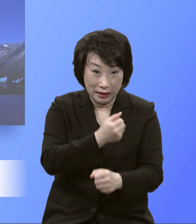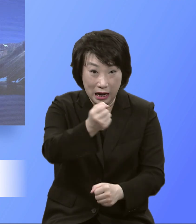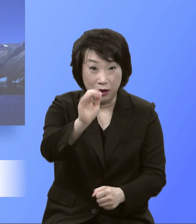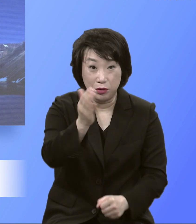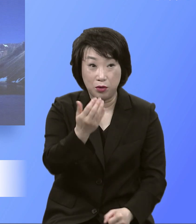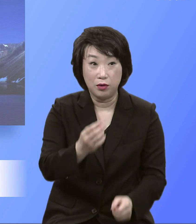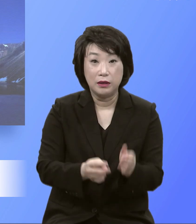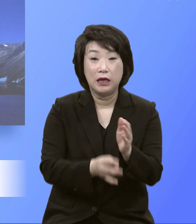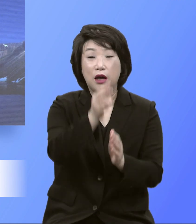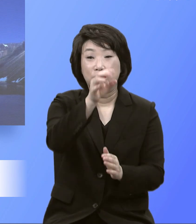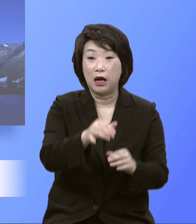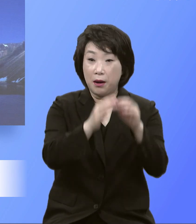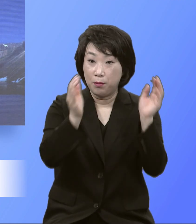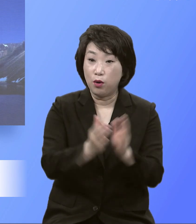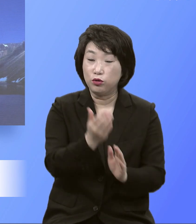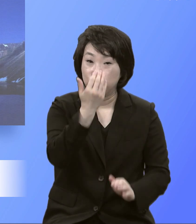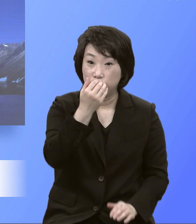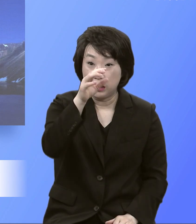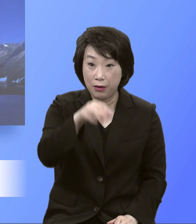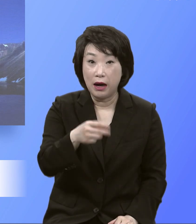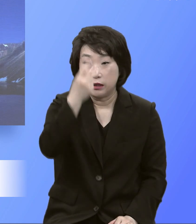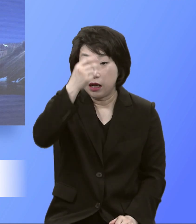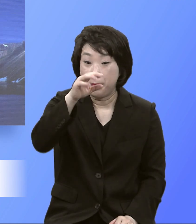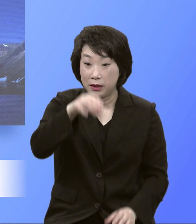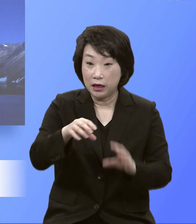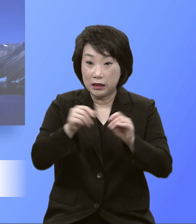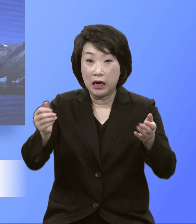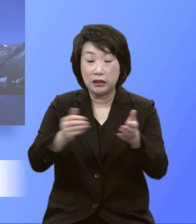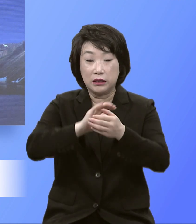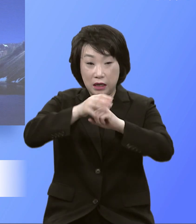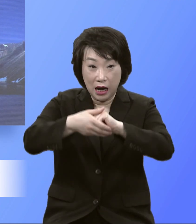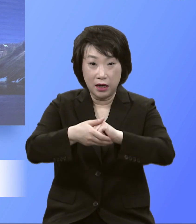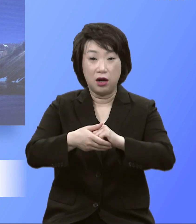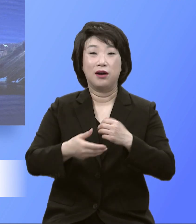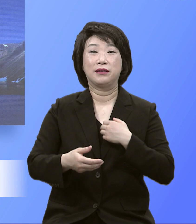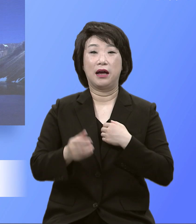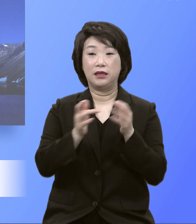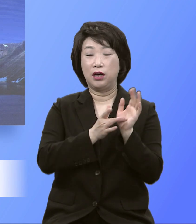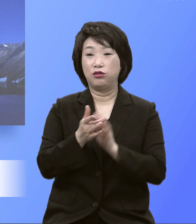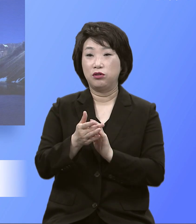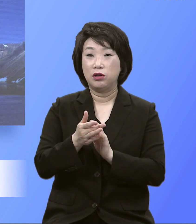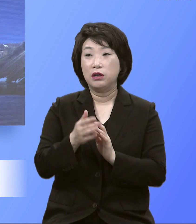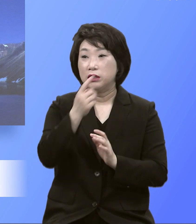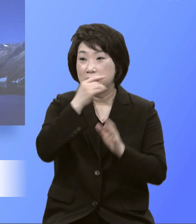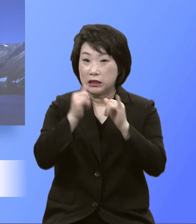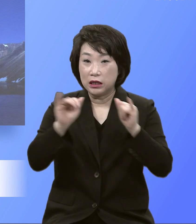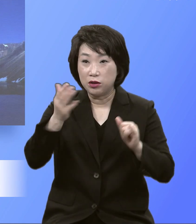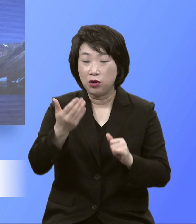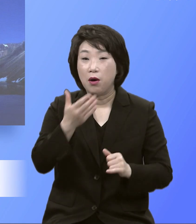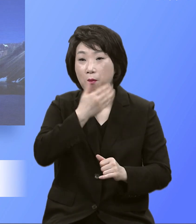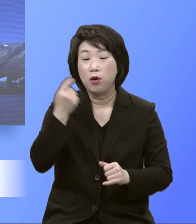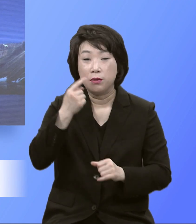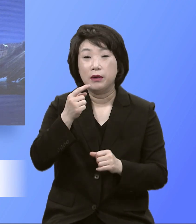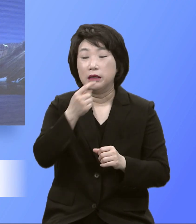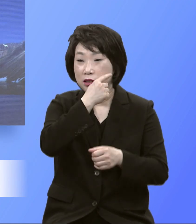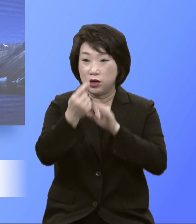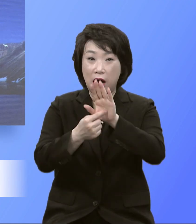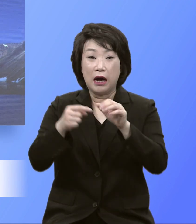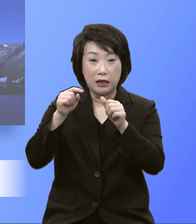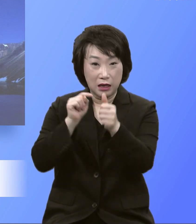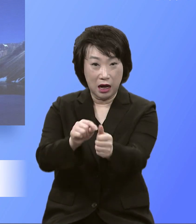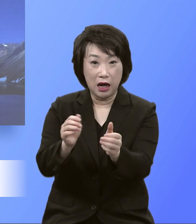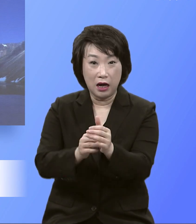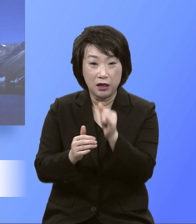받고, 예루살렘과 온 유대와 사마리아와 땅까지로 복음을 증거하라, 내 증인 되라